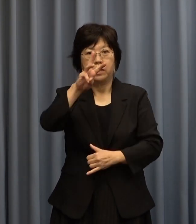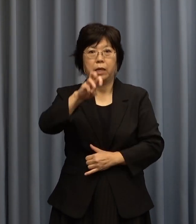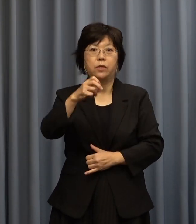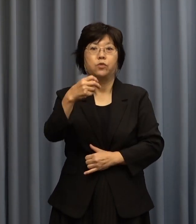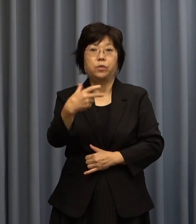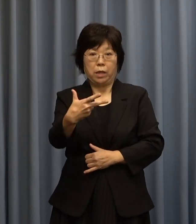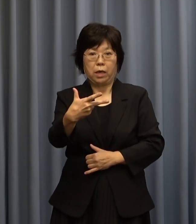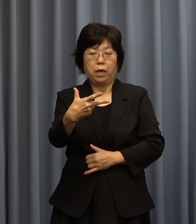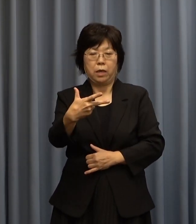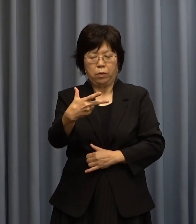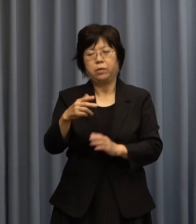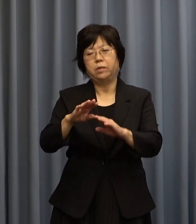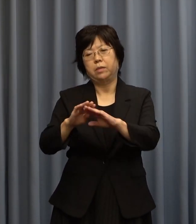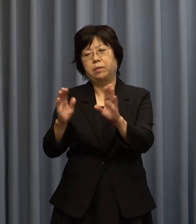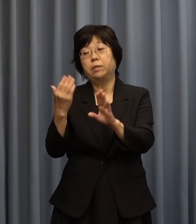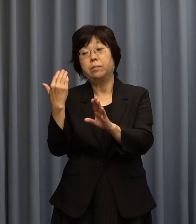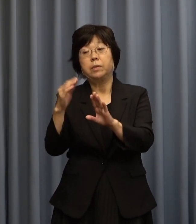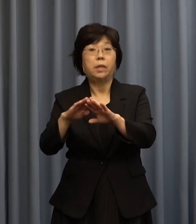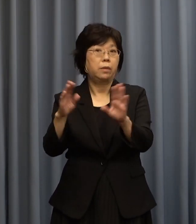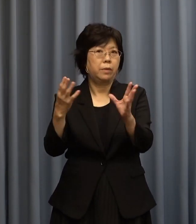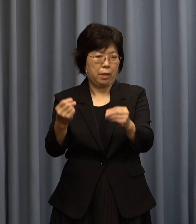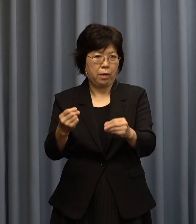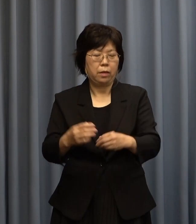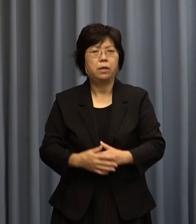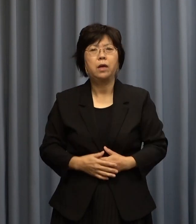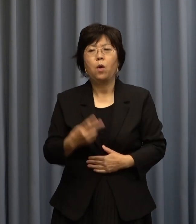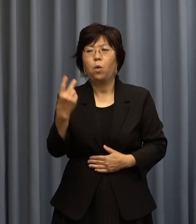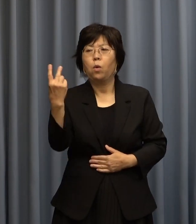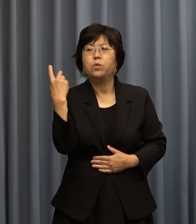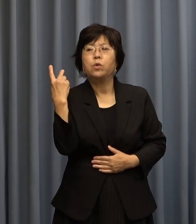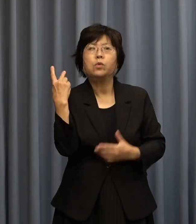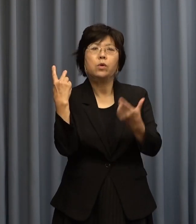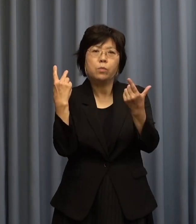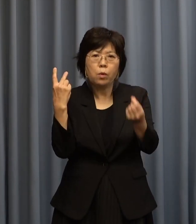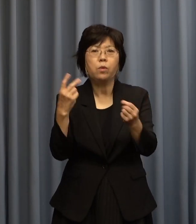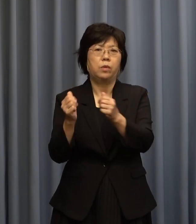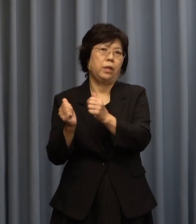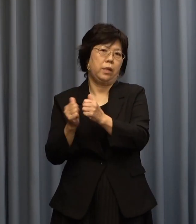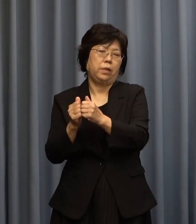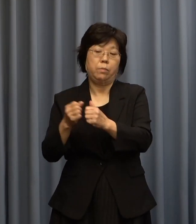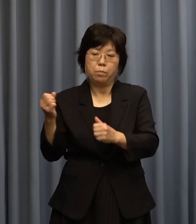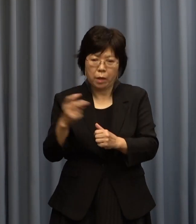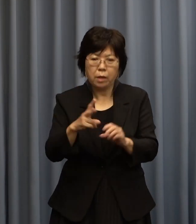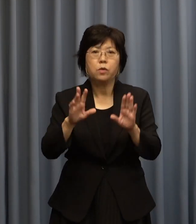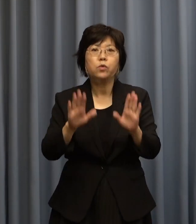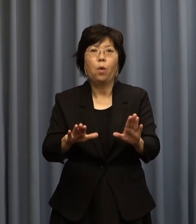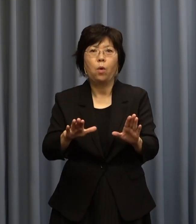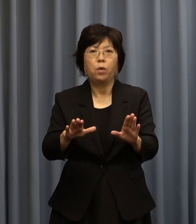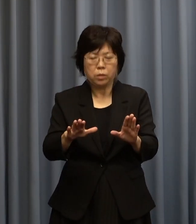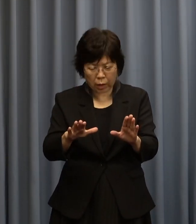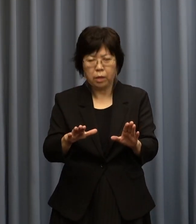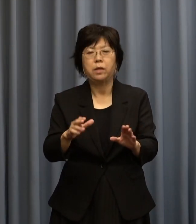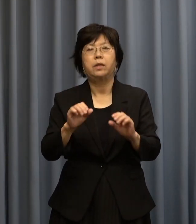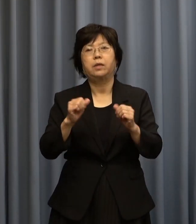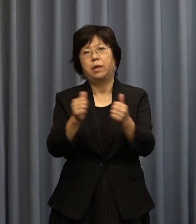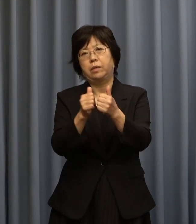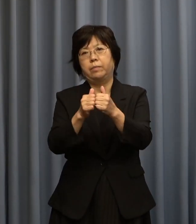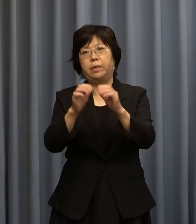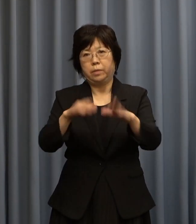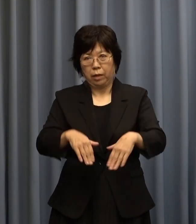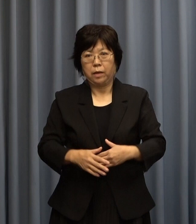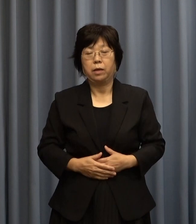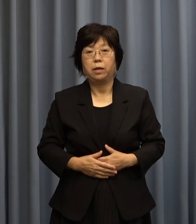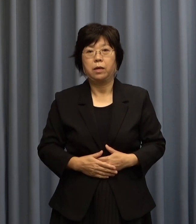ました。おととい一昨日この会議やらせていただいて、今日もということで今週2回目になります。